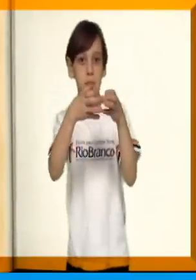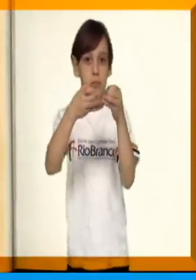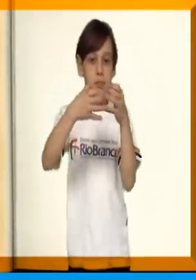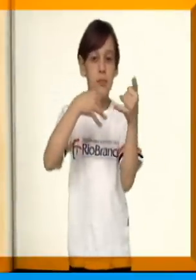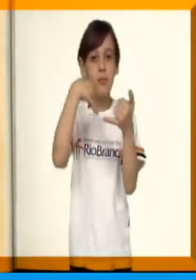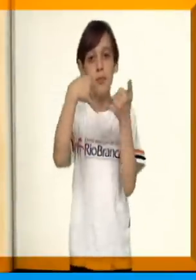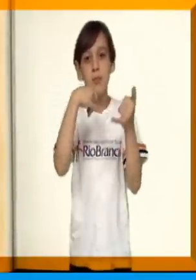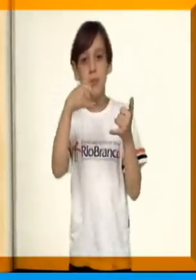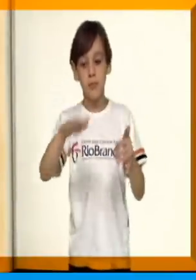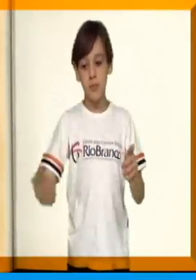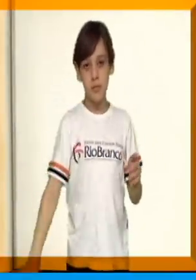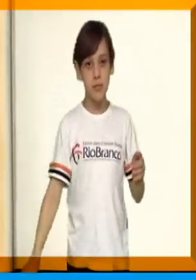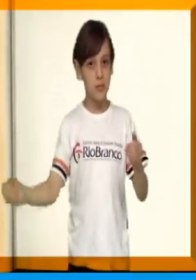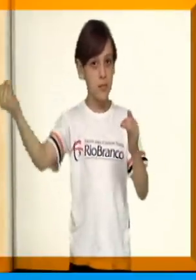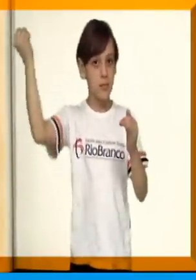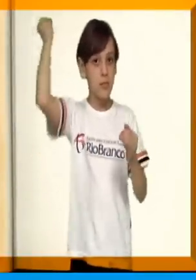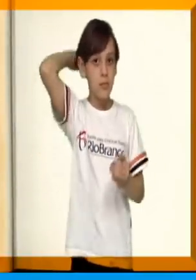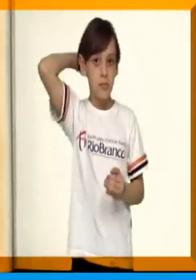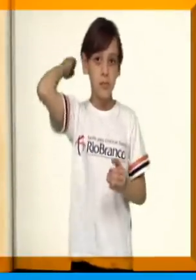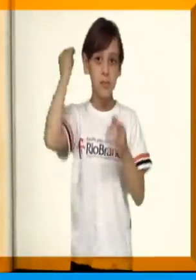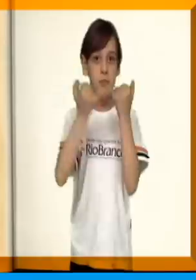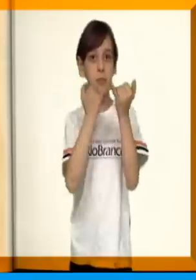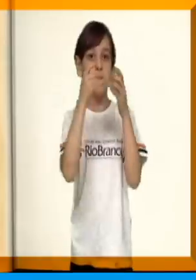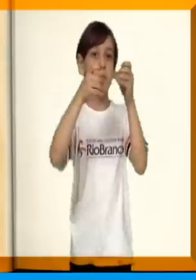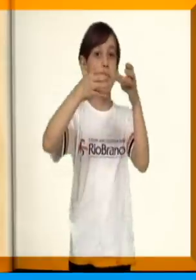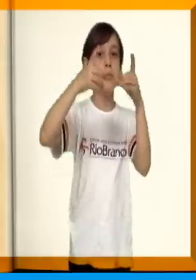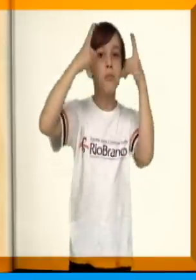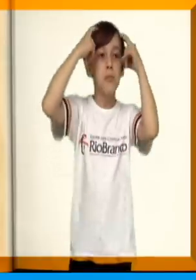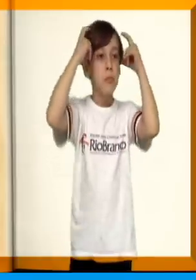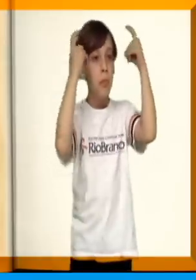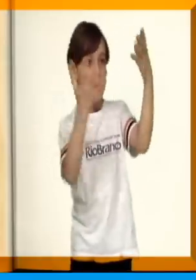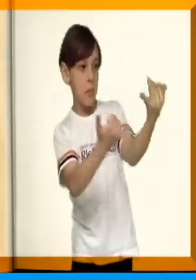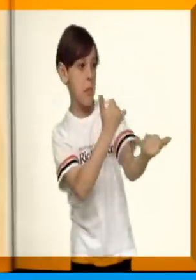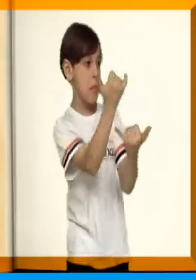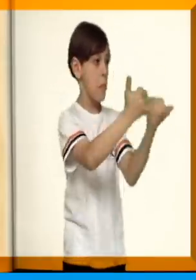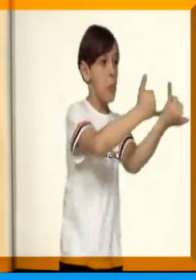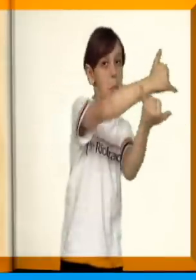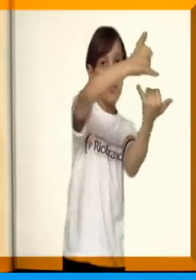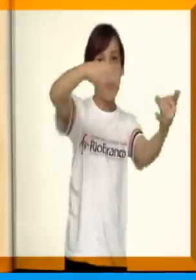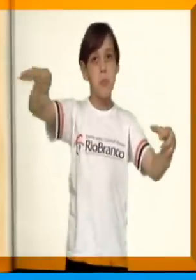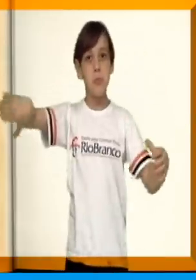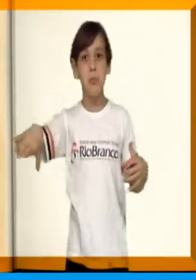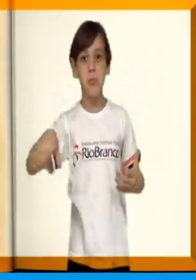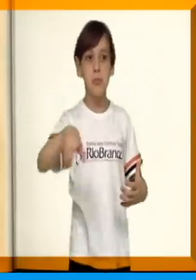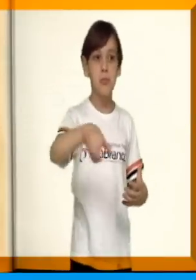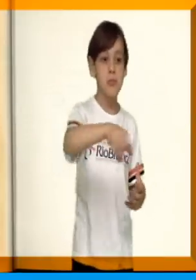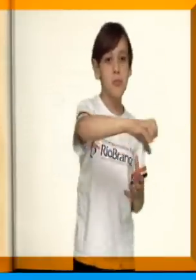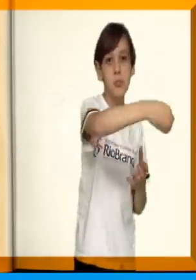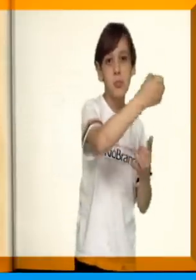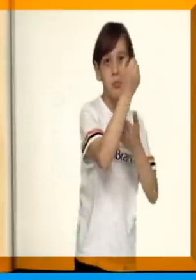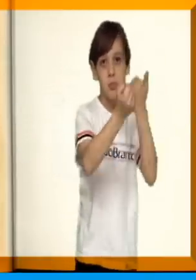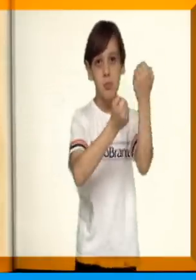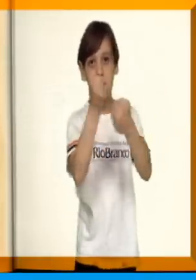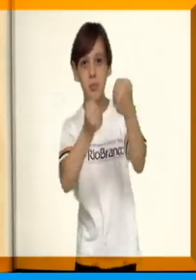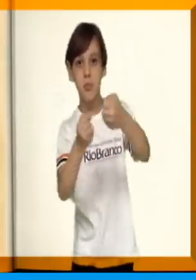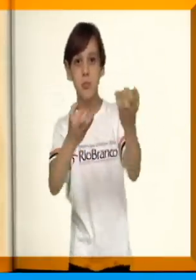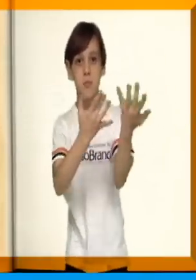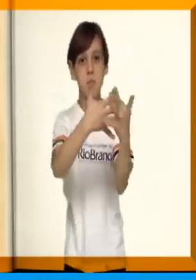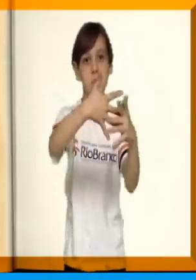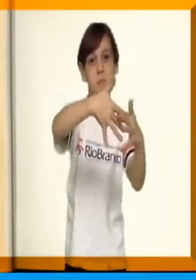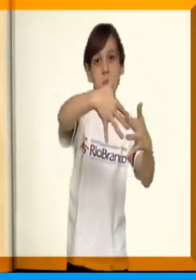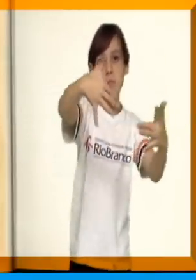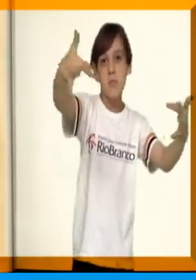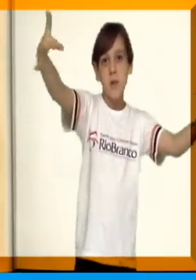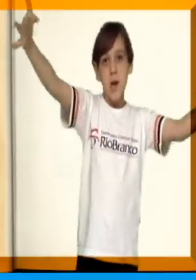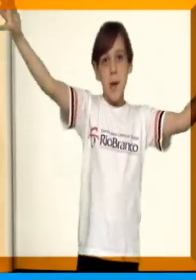Após a aula de música, iam para casa brincar. E brincavam com carrinho, brincavam de